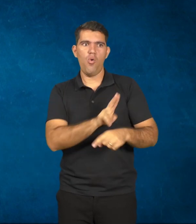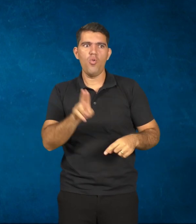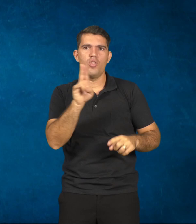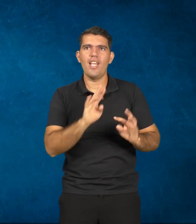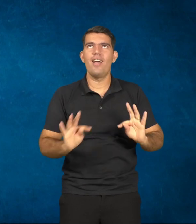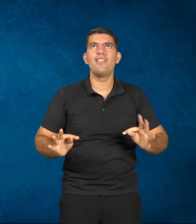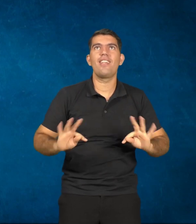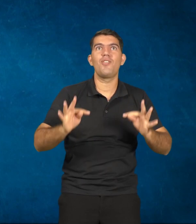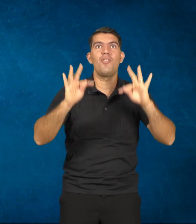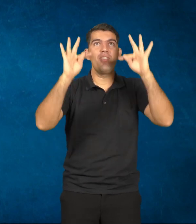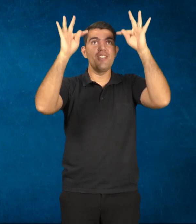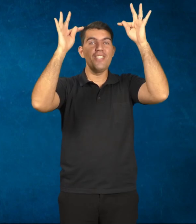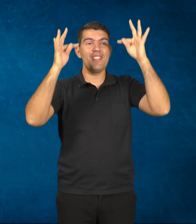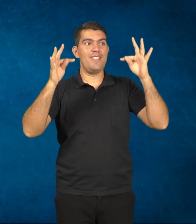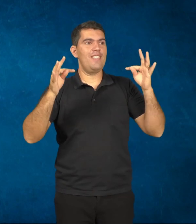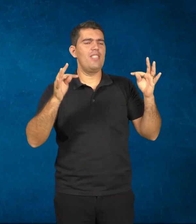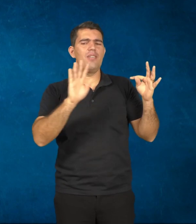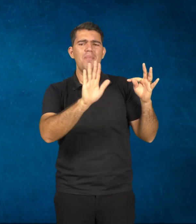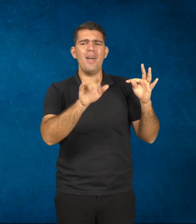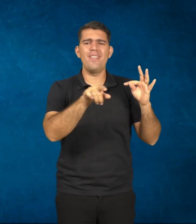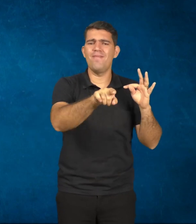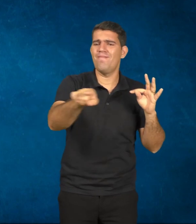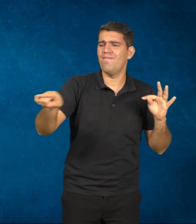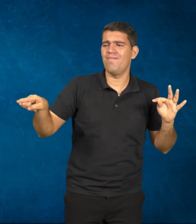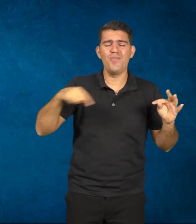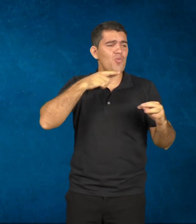coisa mais elaborada, só que tem aqueles alunos que não têm condições.